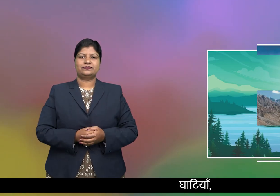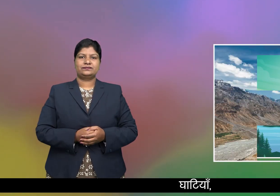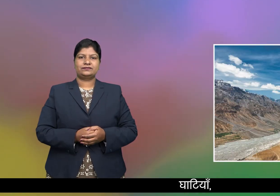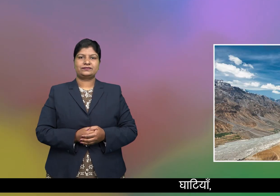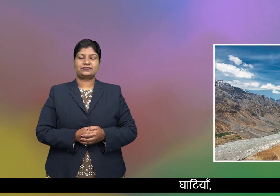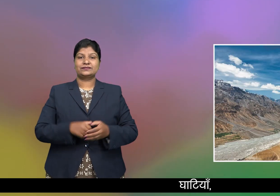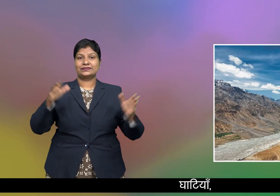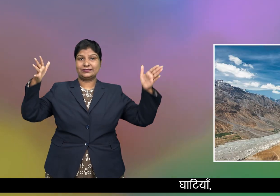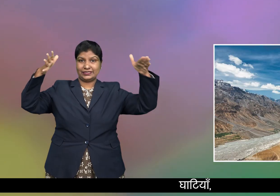घाटियाँ,